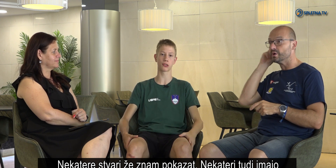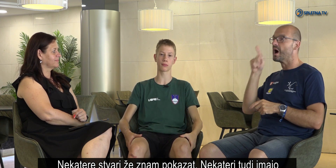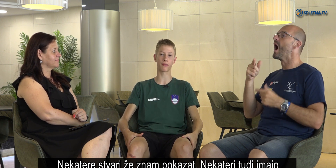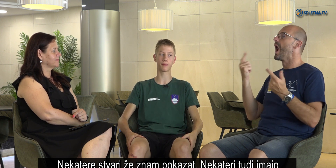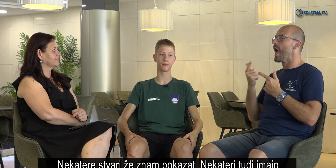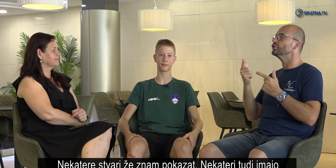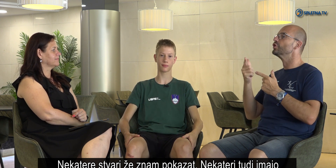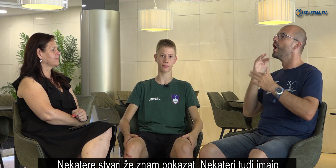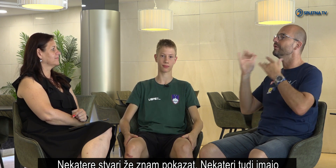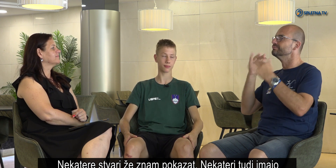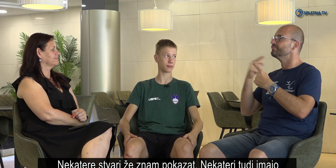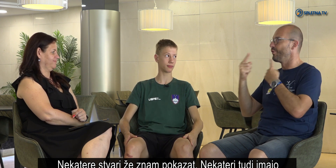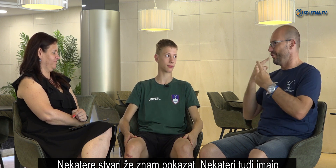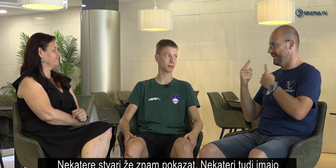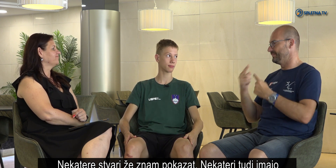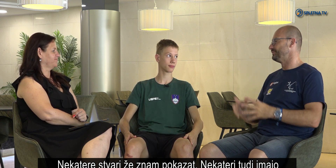besedno sporazumevam.